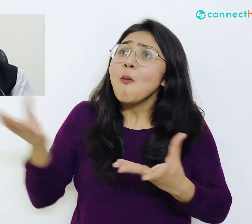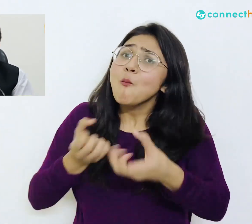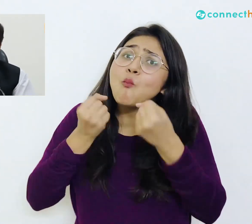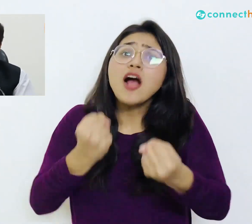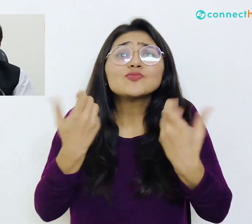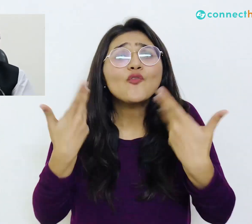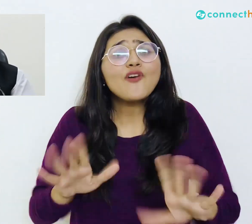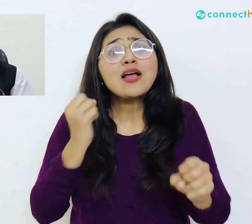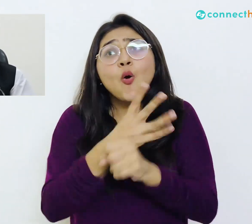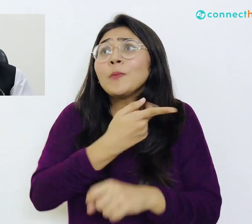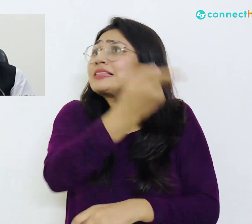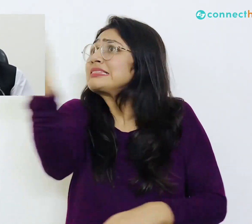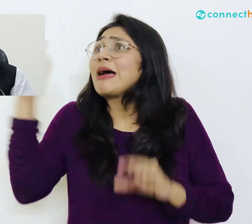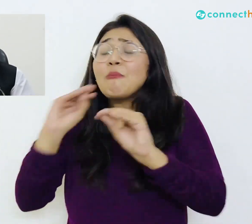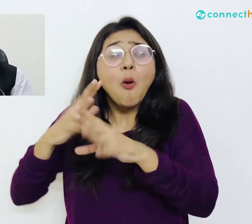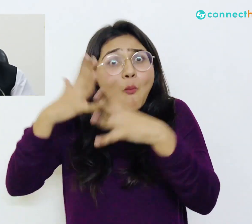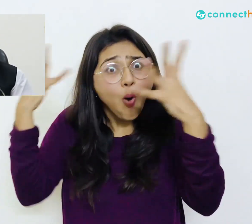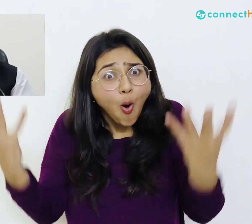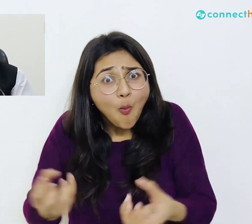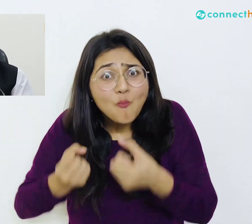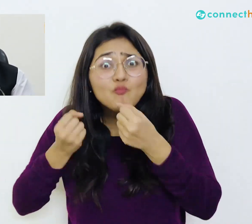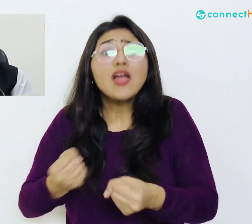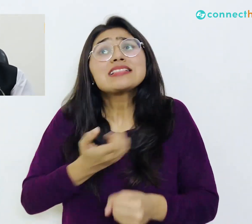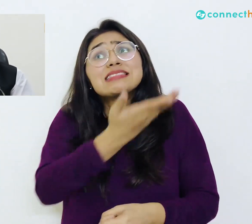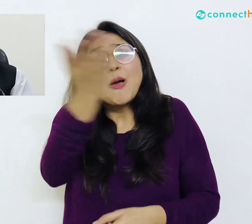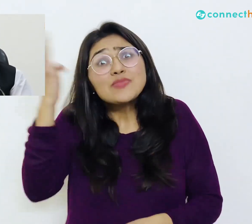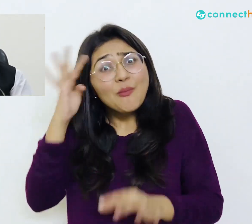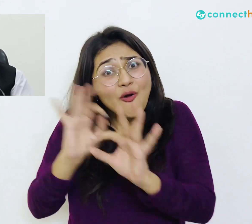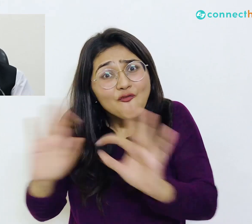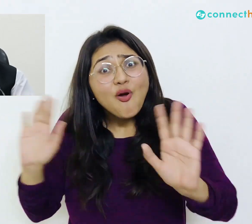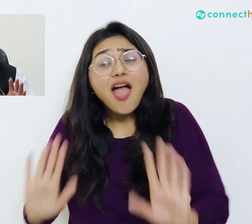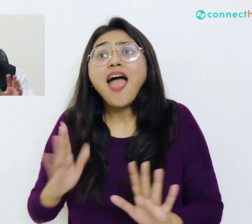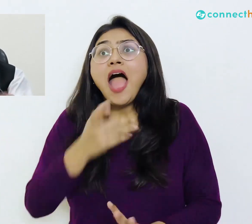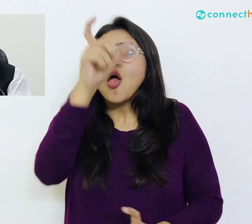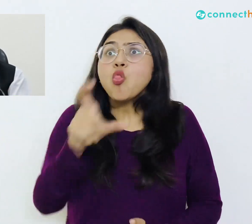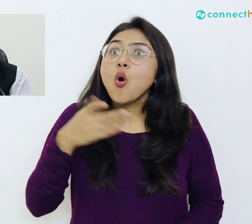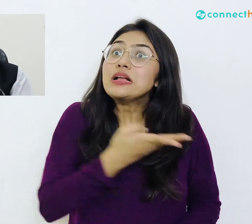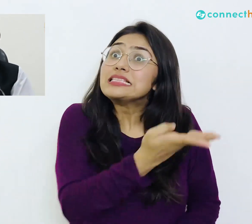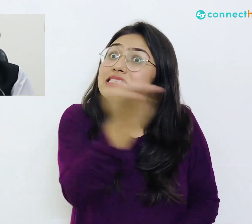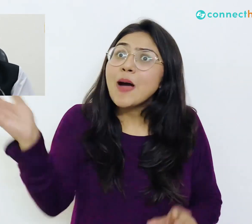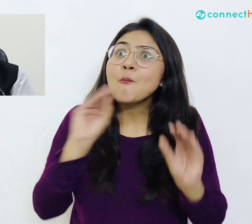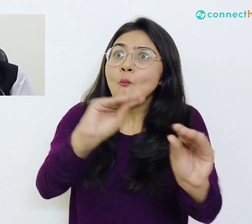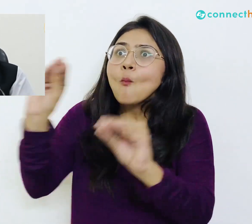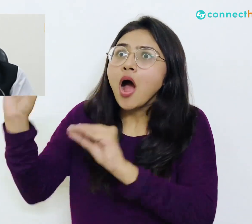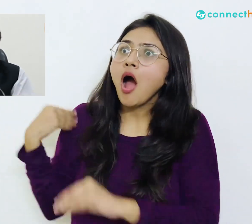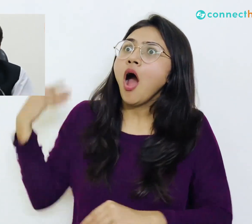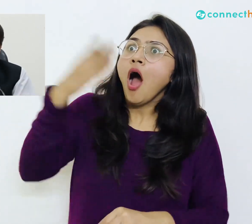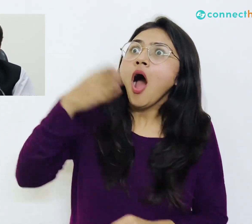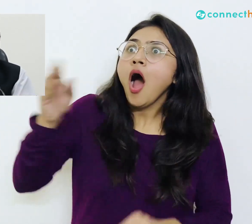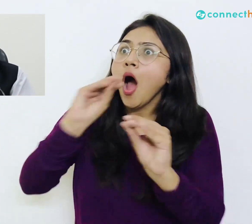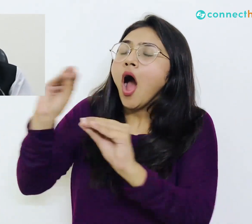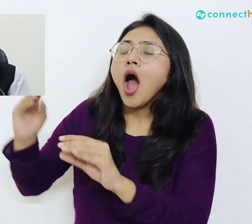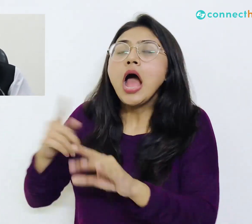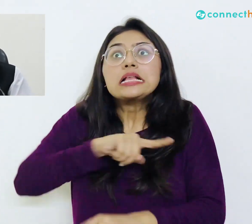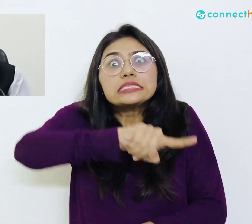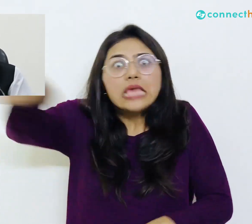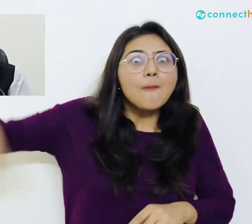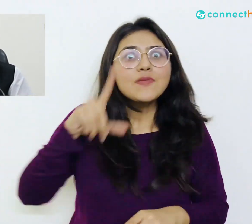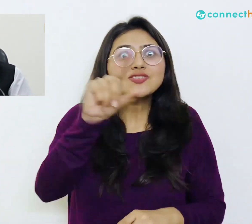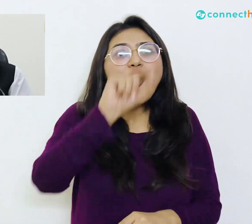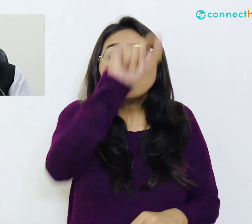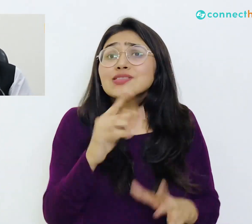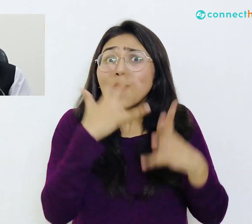جس طرح ان کو ہم اسکروٹنائز کرتے ہیں. ہمارے پاس پورا سسٹم ہے، نادرا کا ڈیٹا بیس ہے، اس کے تھرو تو ہم پوری طرح پھر چیک کر کے اور